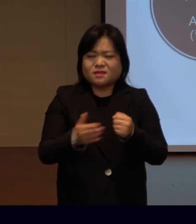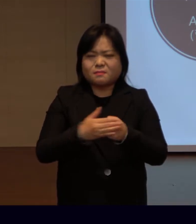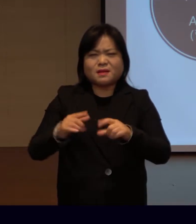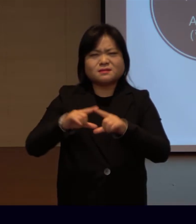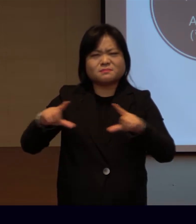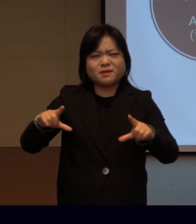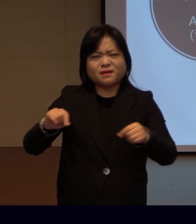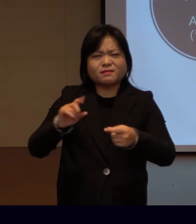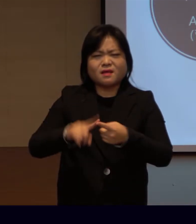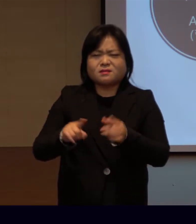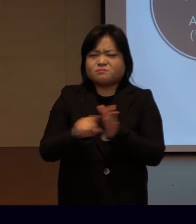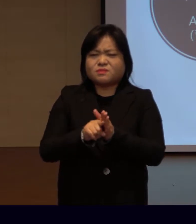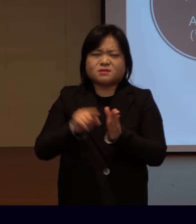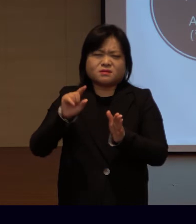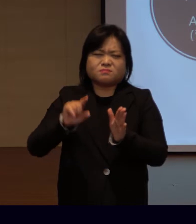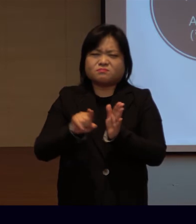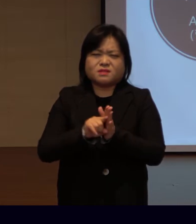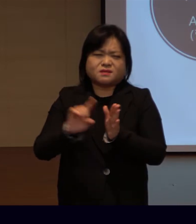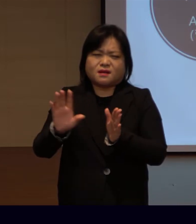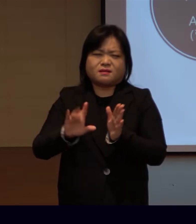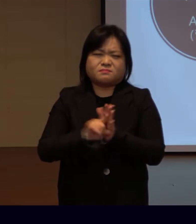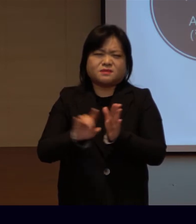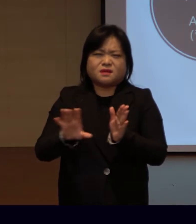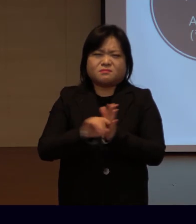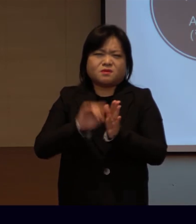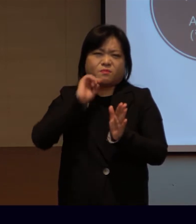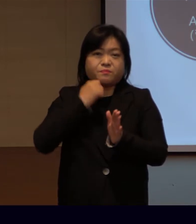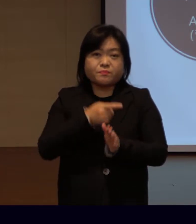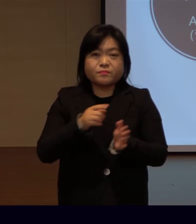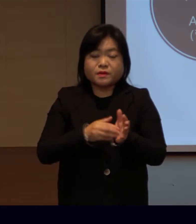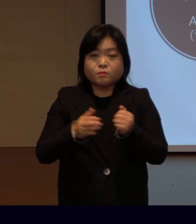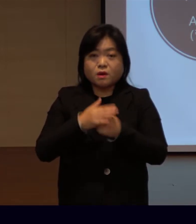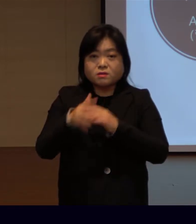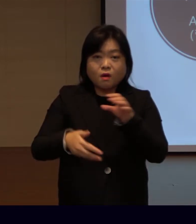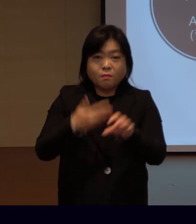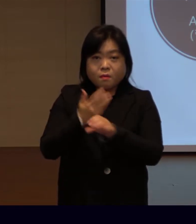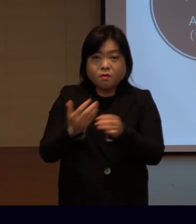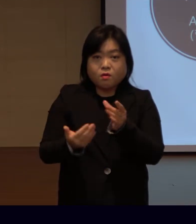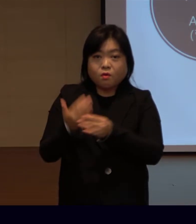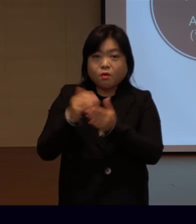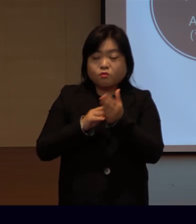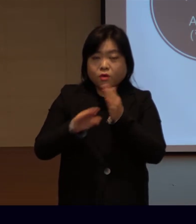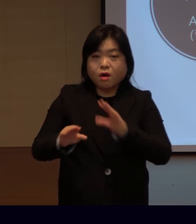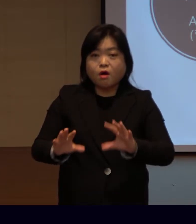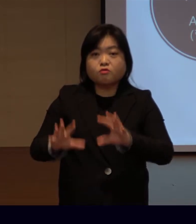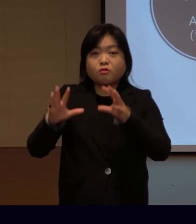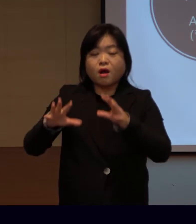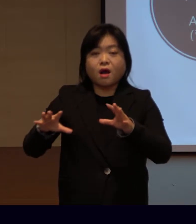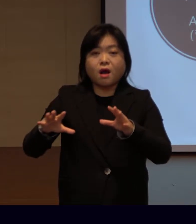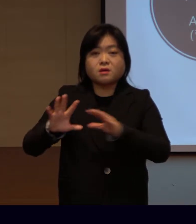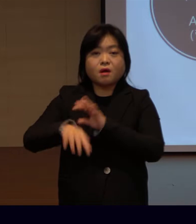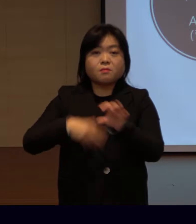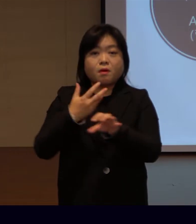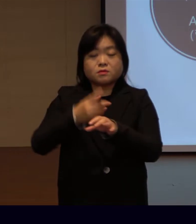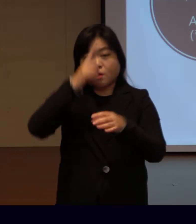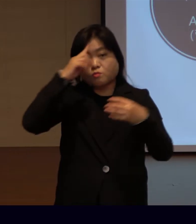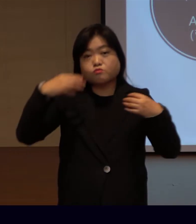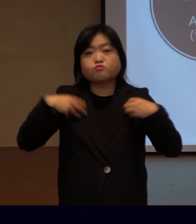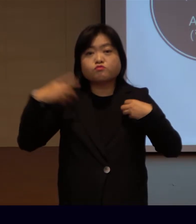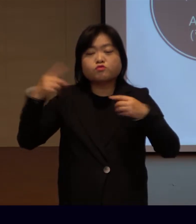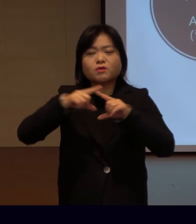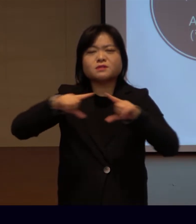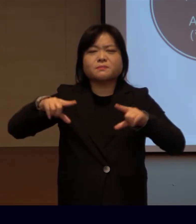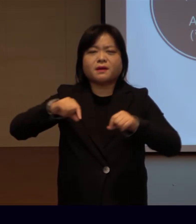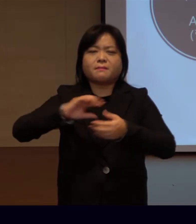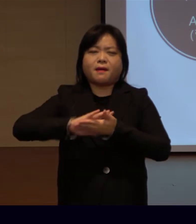국가 집회에 대해서는 불신했는데다가 혁명이 일어나고 나서 국가 혁명 정부도 또 집회를 발행합니다.